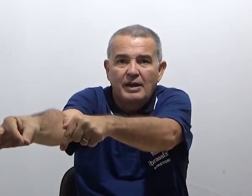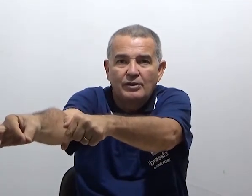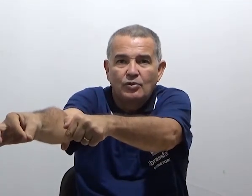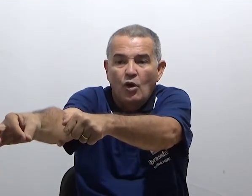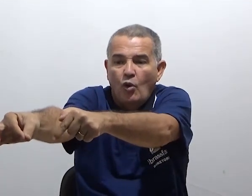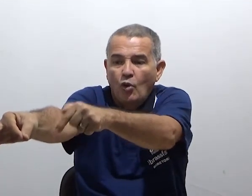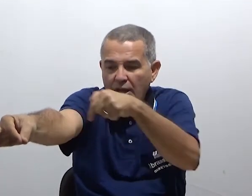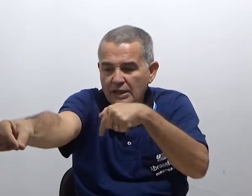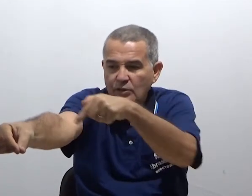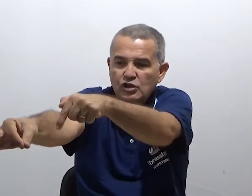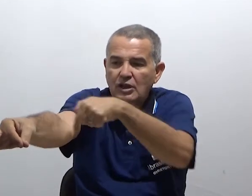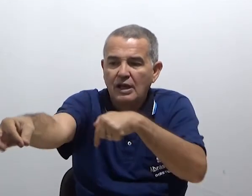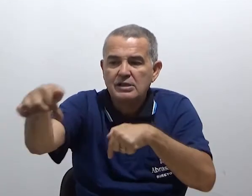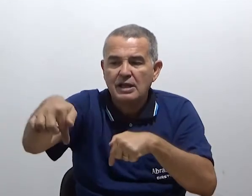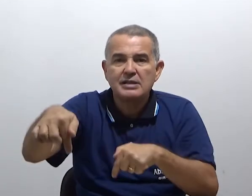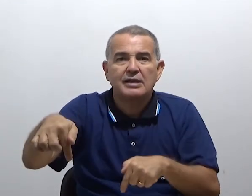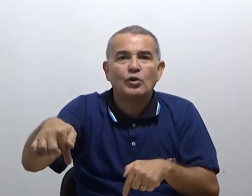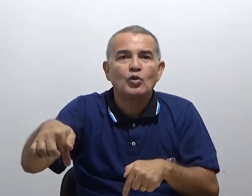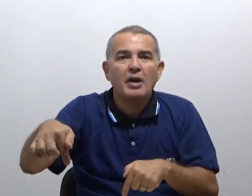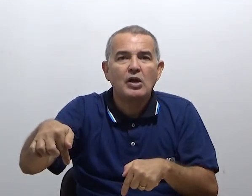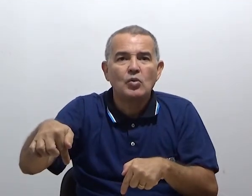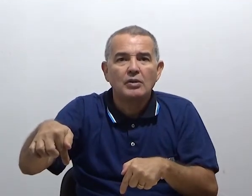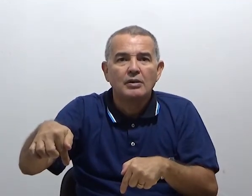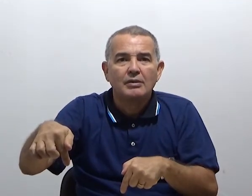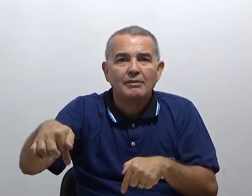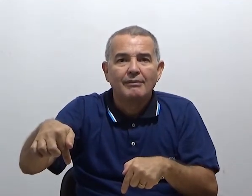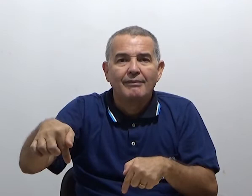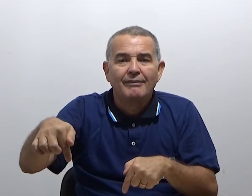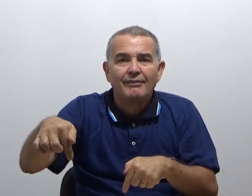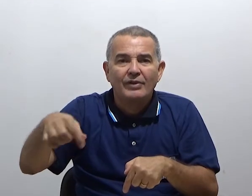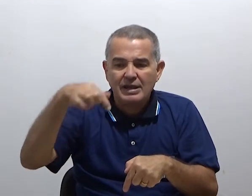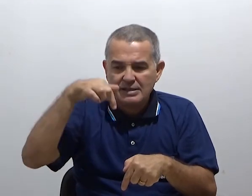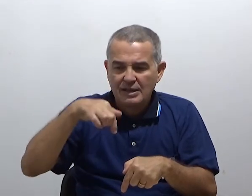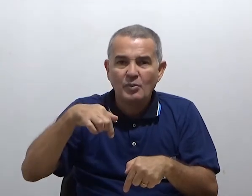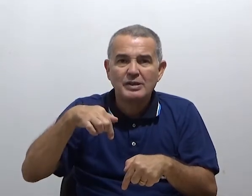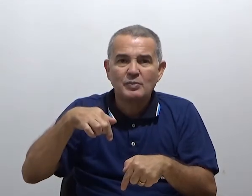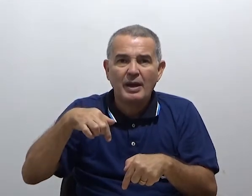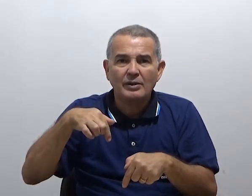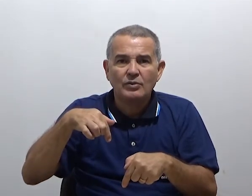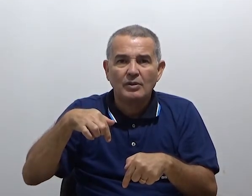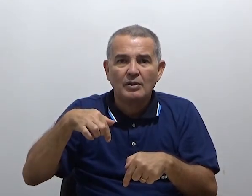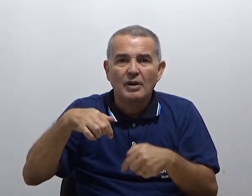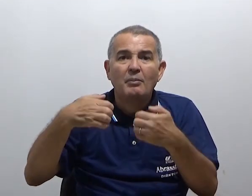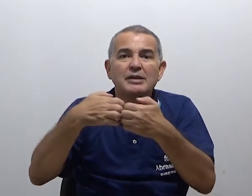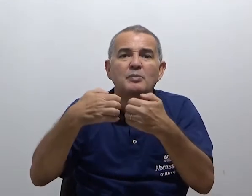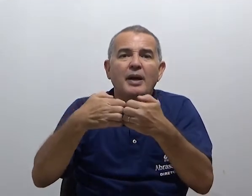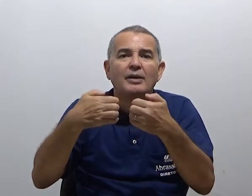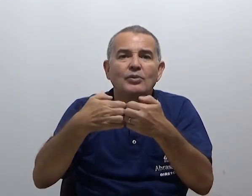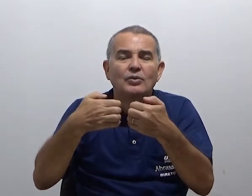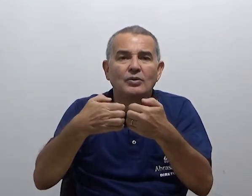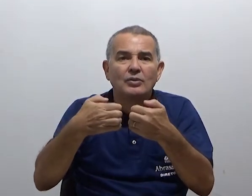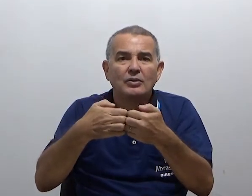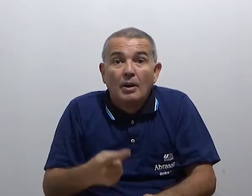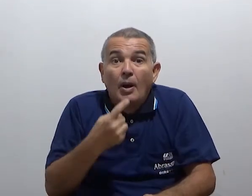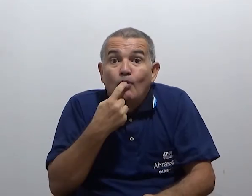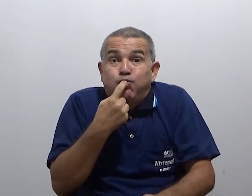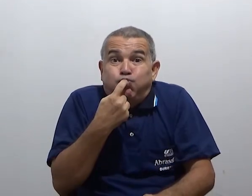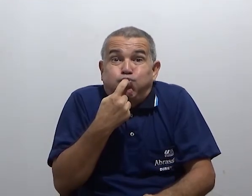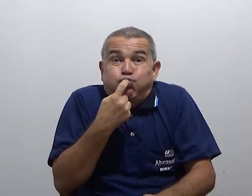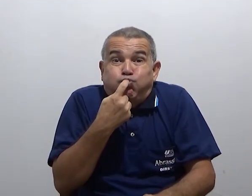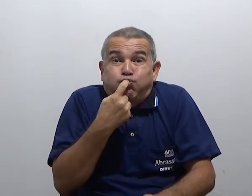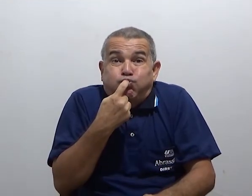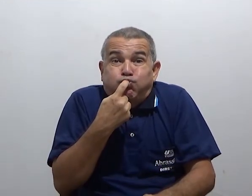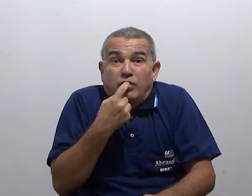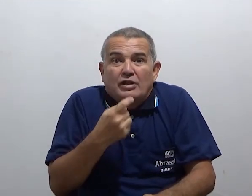o mais perto. Ou dos três, esse aqui é o do meio. Esse aqui é o mais perto. Mais perto.